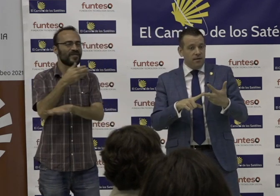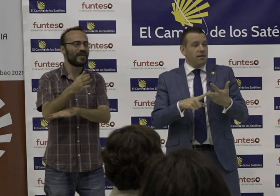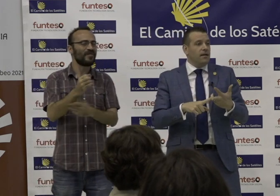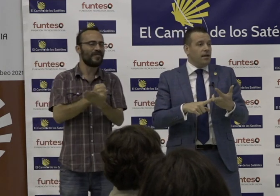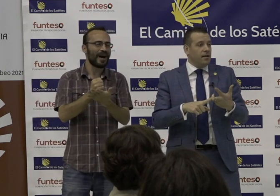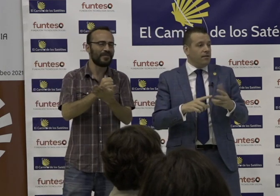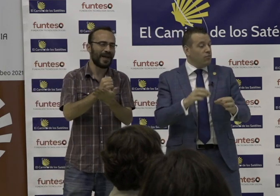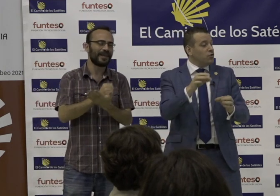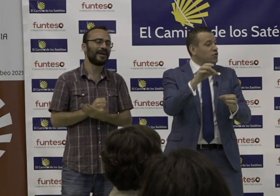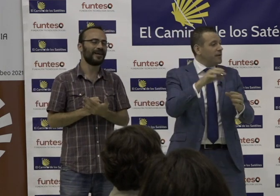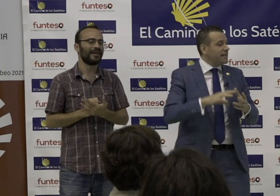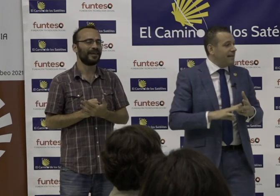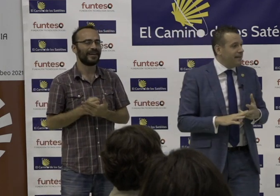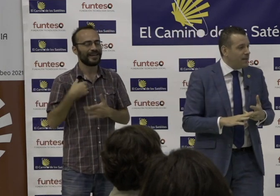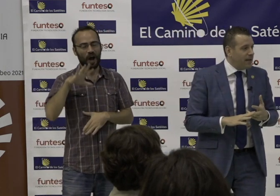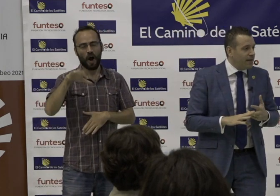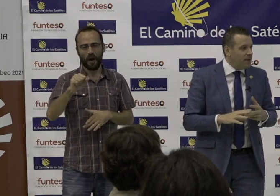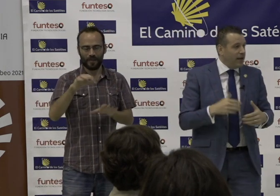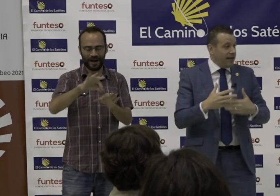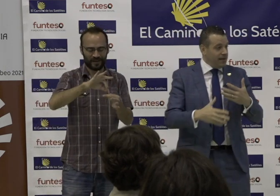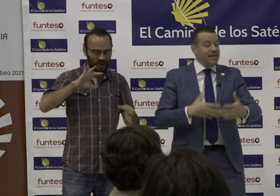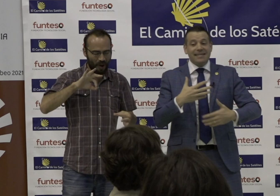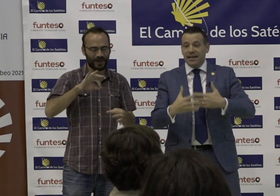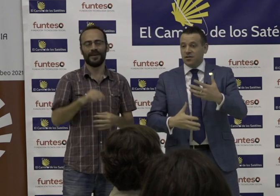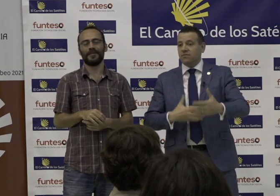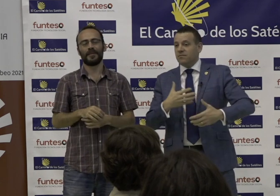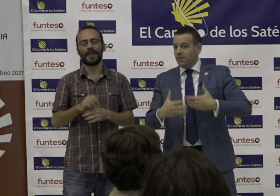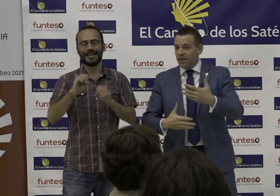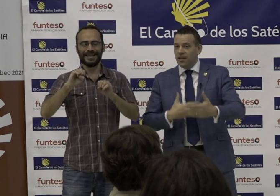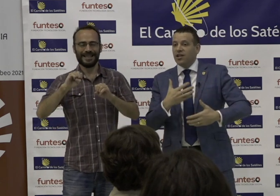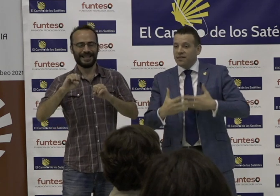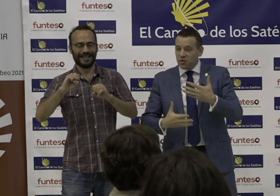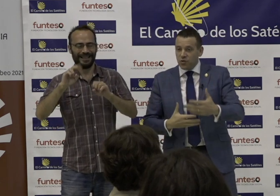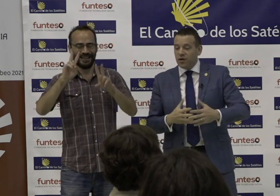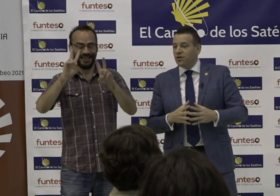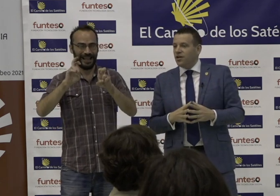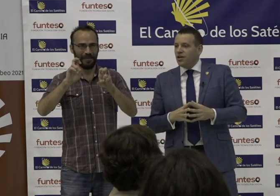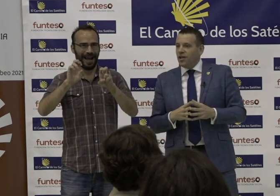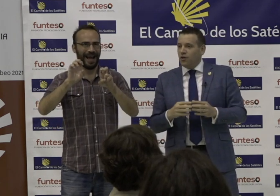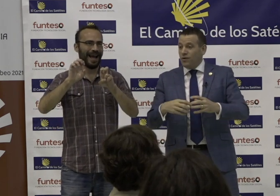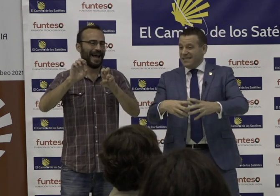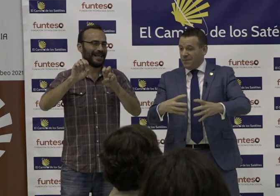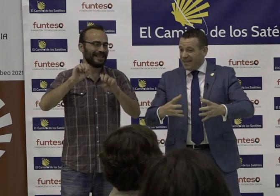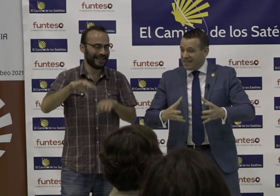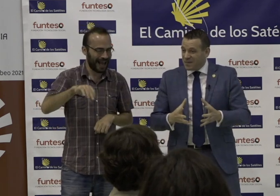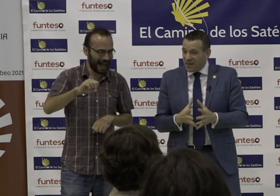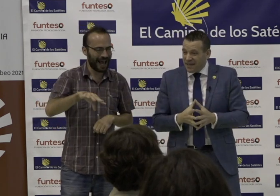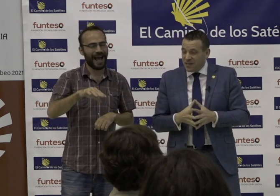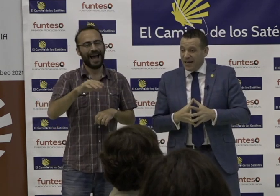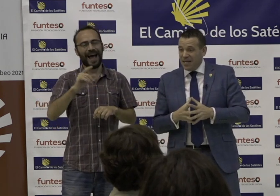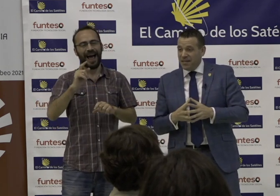PITS, unos sobres que eran de tema de, para tema de sales, con tema de suero, unas